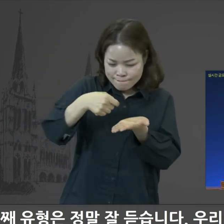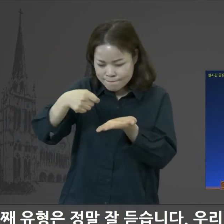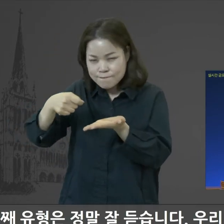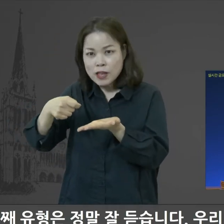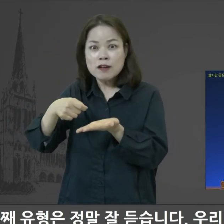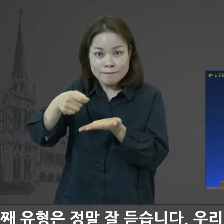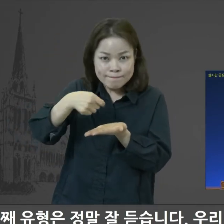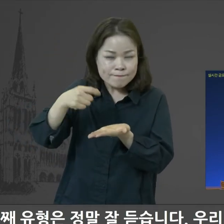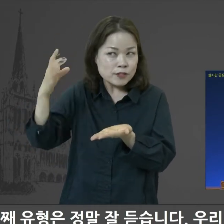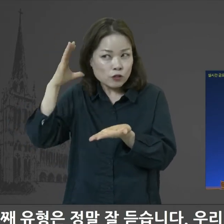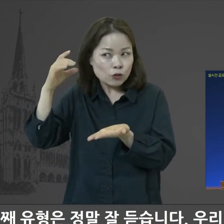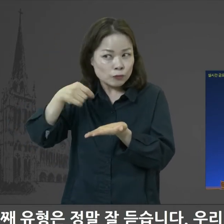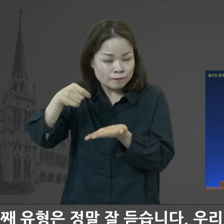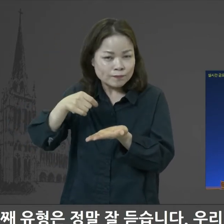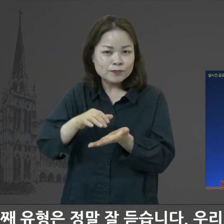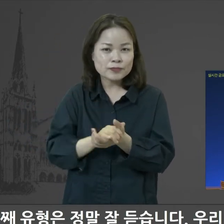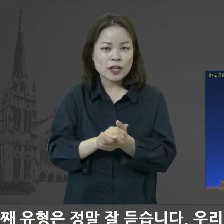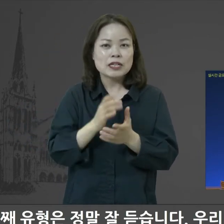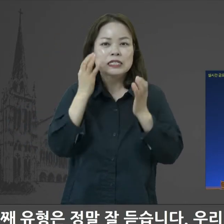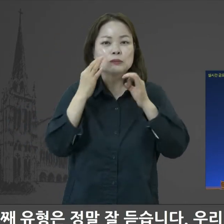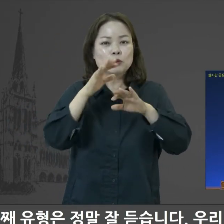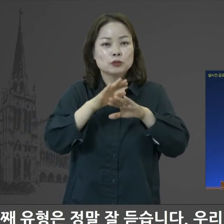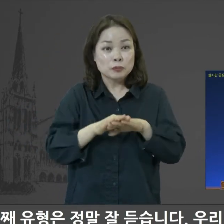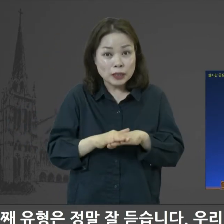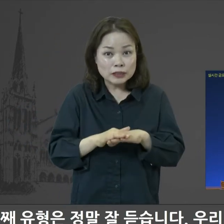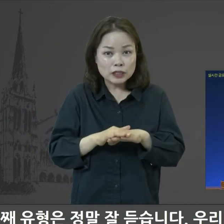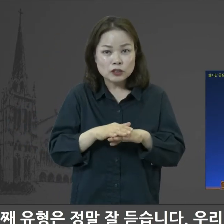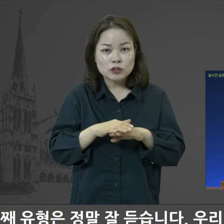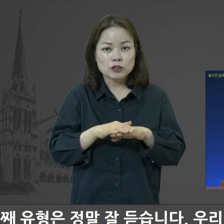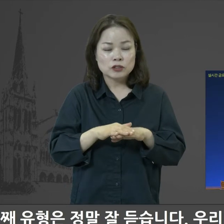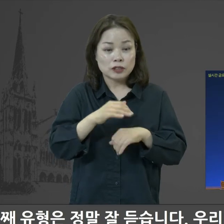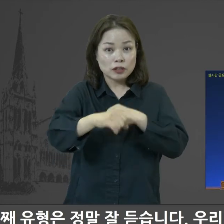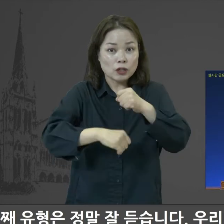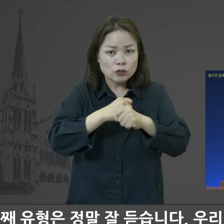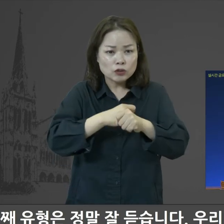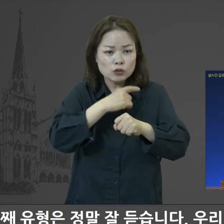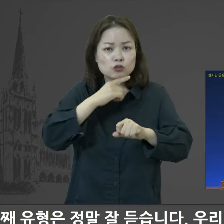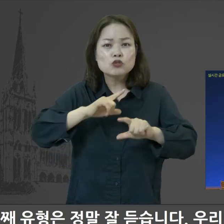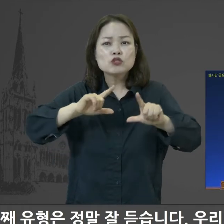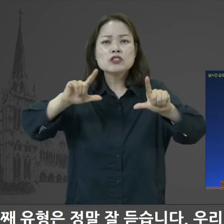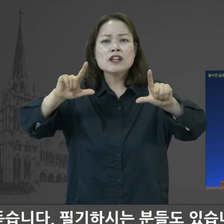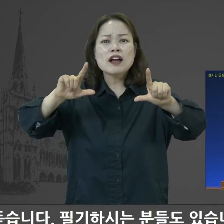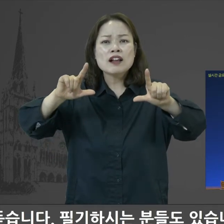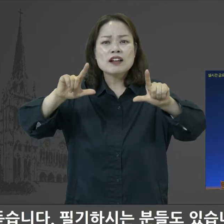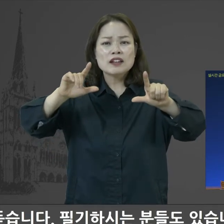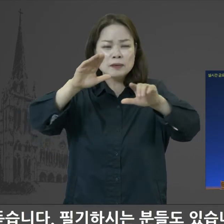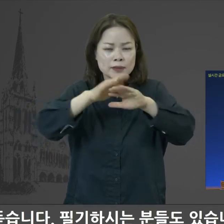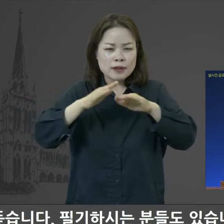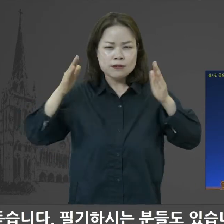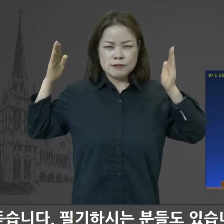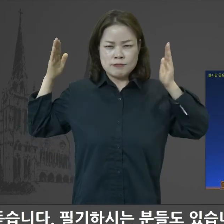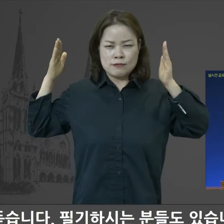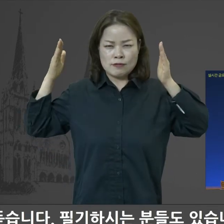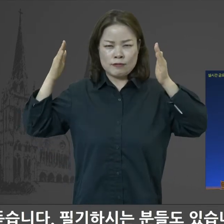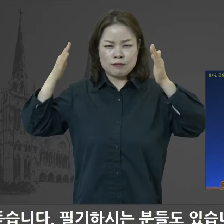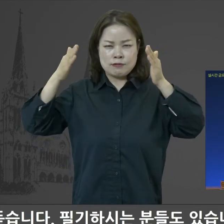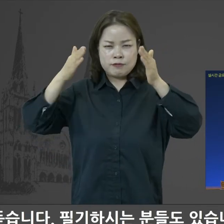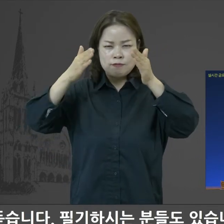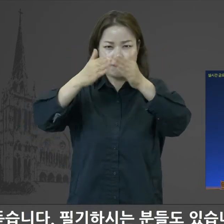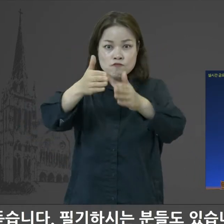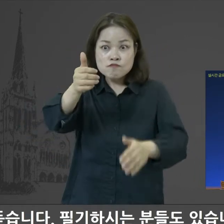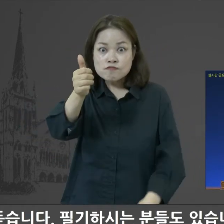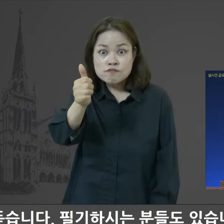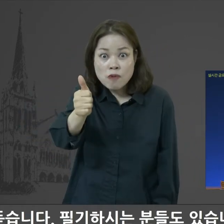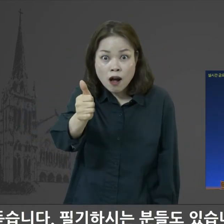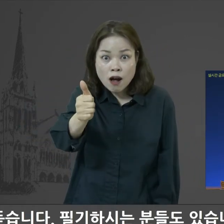특별히 이제 좀 금요 집회는 자유롭지만 이 주일날 같은 때 어떤 때 보면 너무 집중해요. 너무 집중. 제가